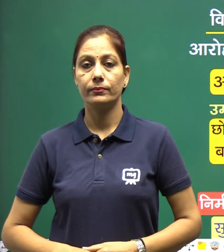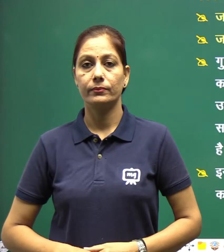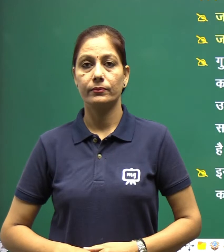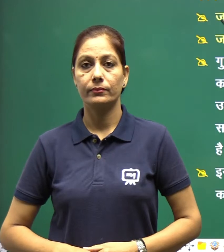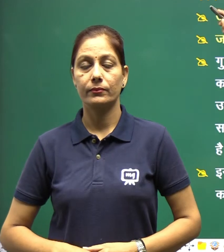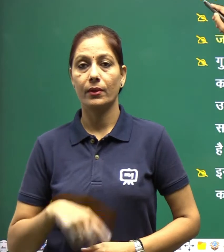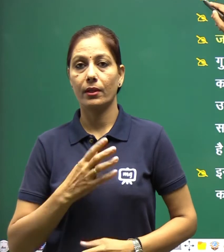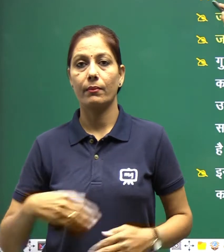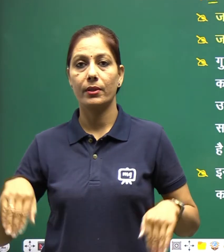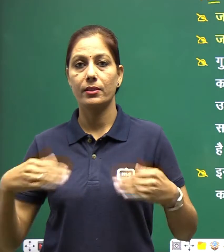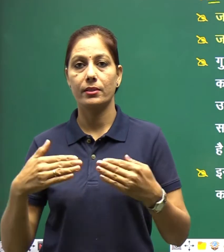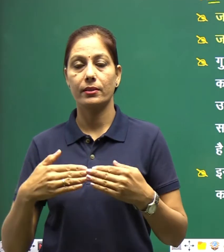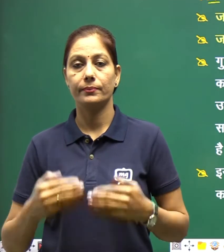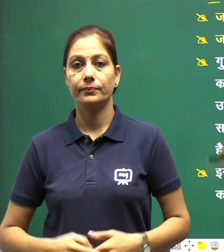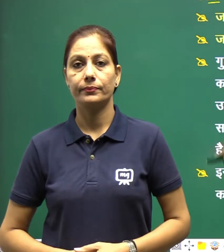इनका परिचय।